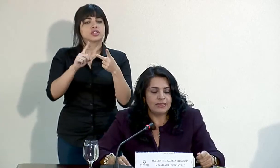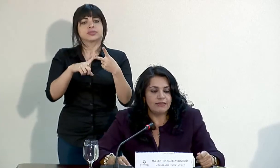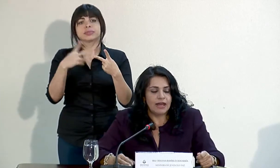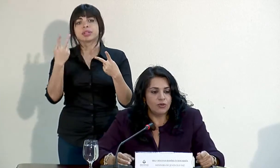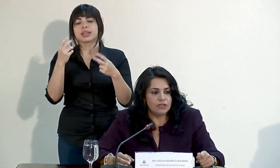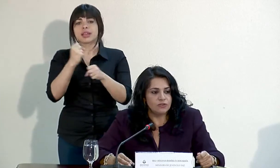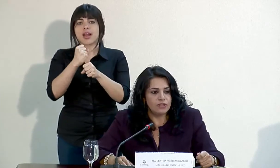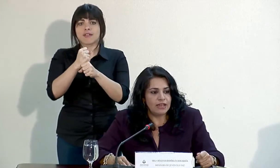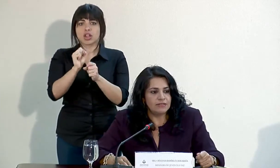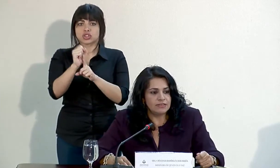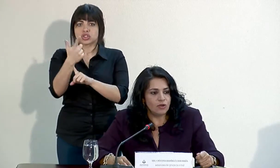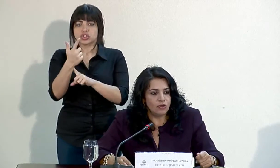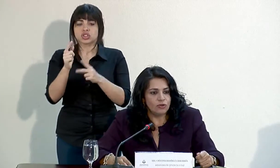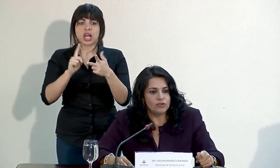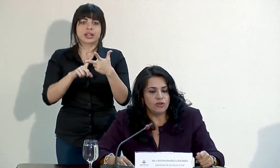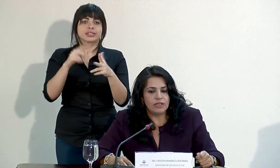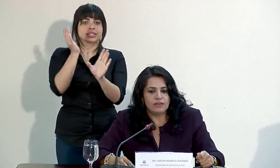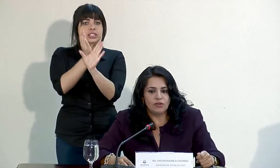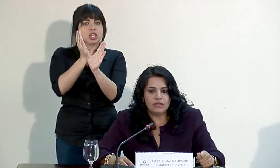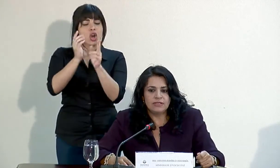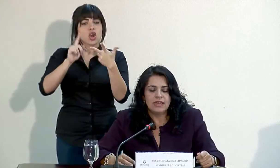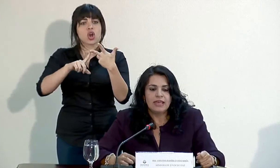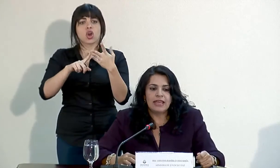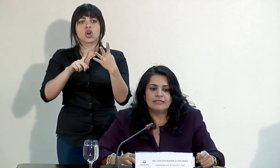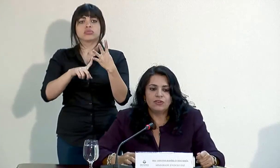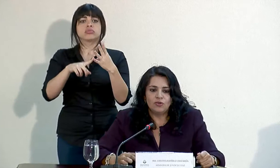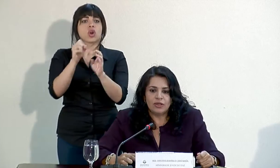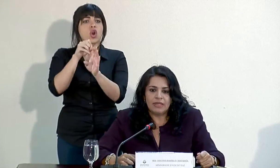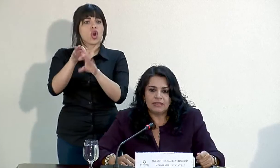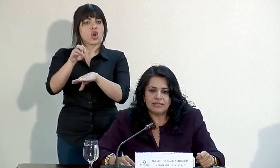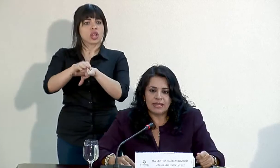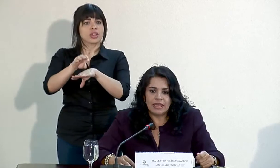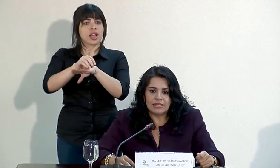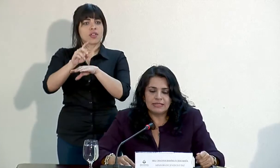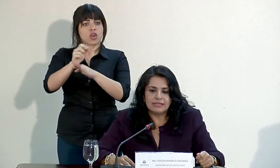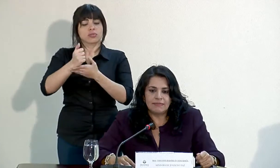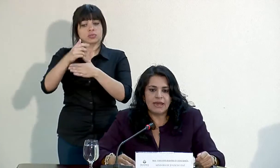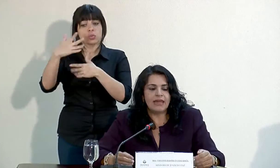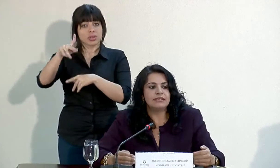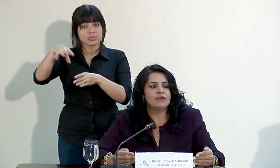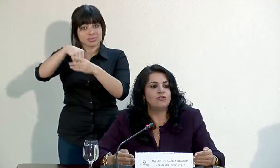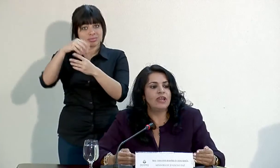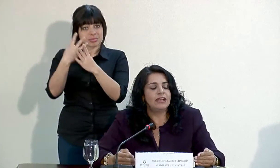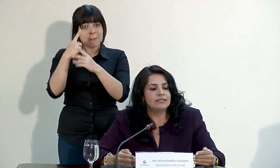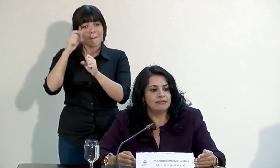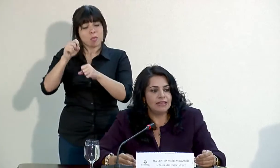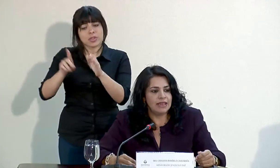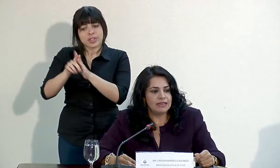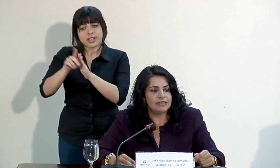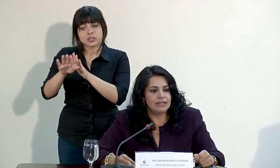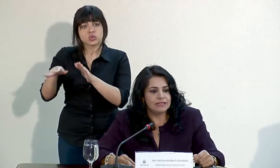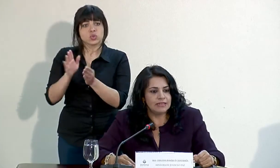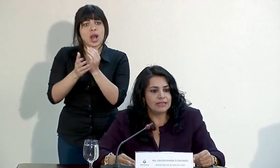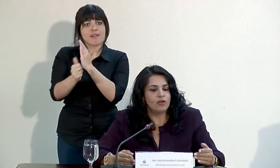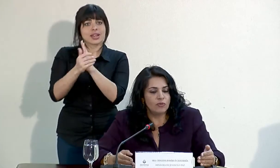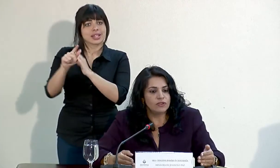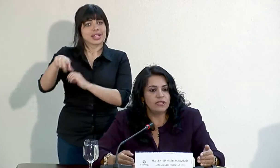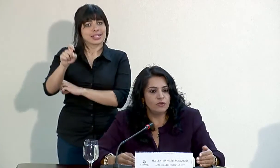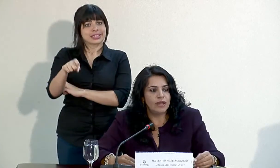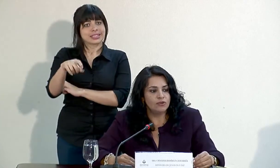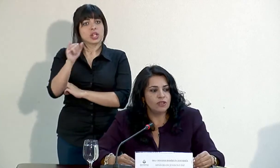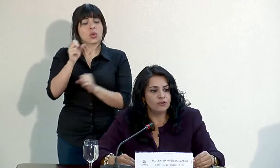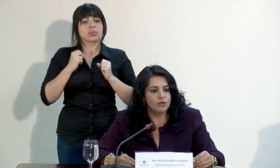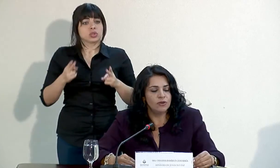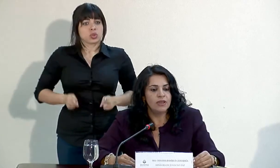de trabajadores sociales, de psicólogos y de orientadores, que les ayuden mientras están en el sistema a desarrollar las habilidades que necesitan como